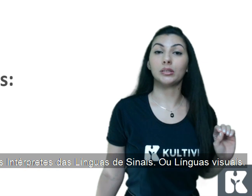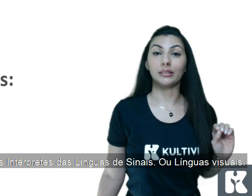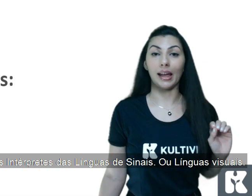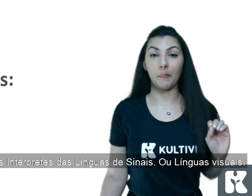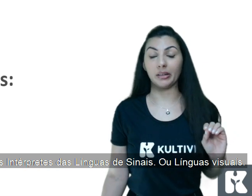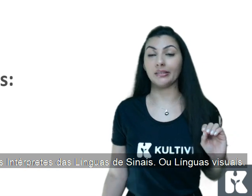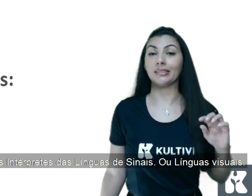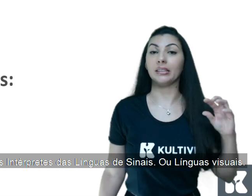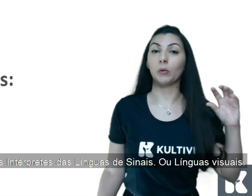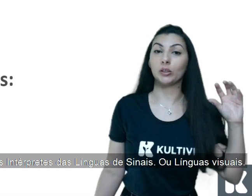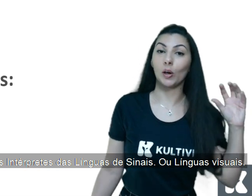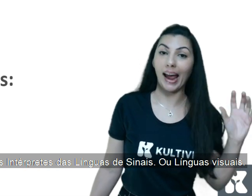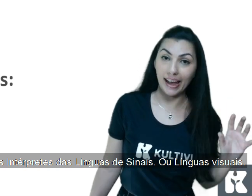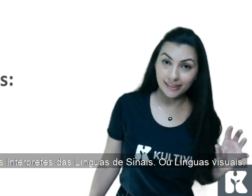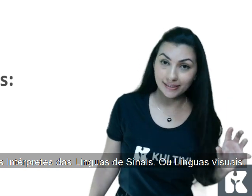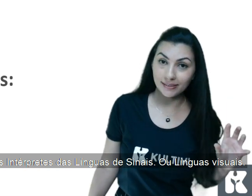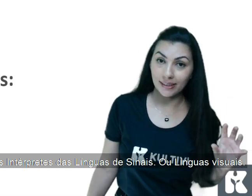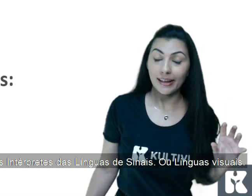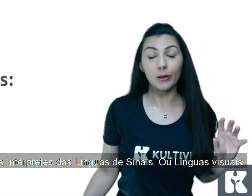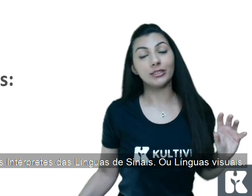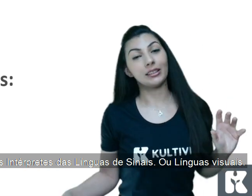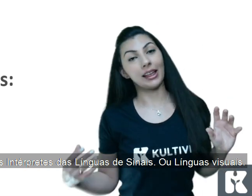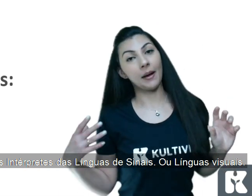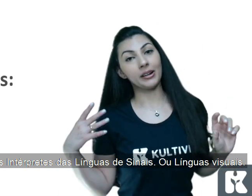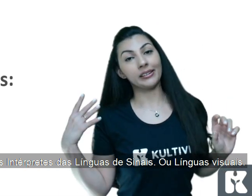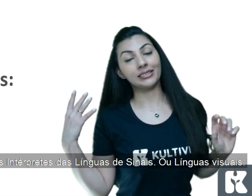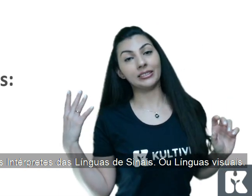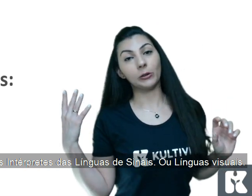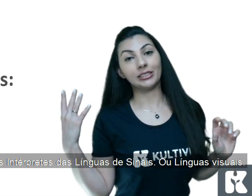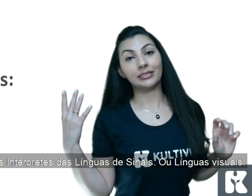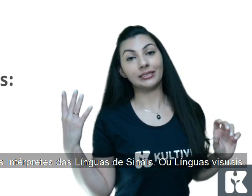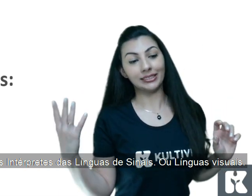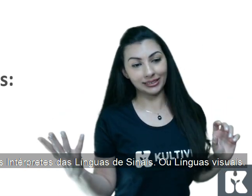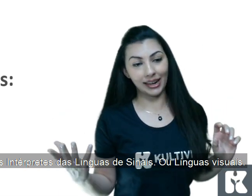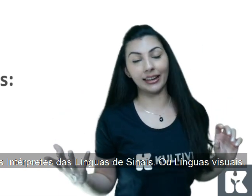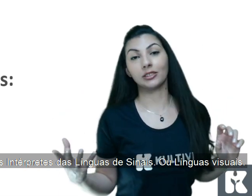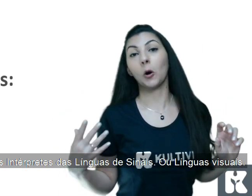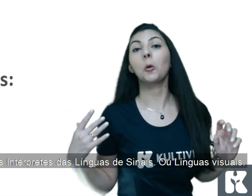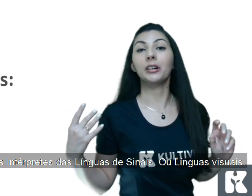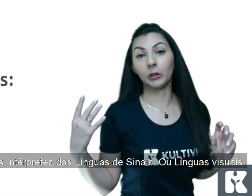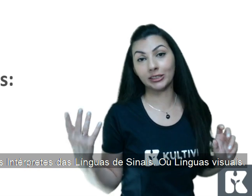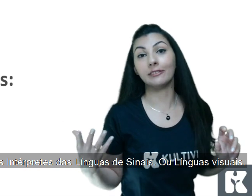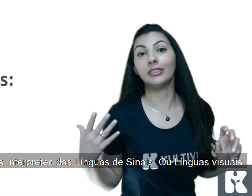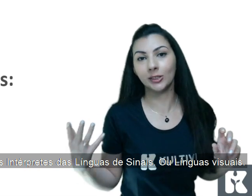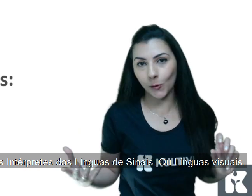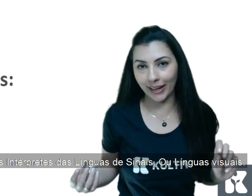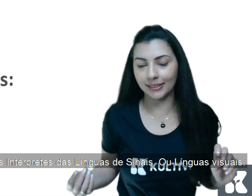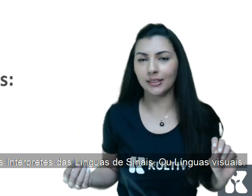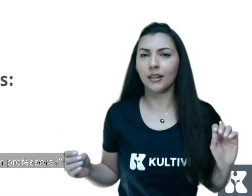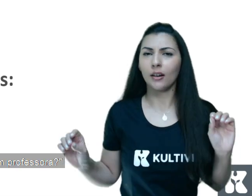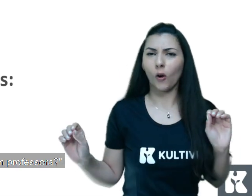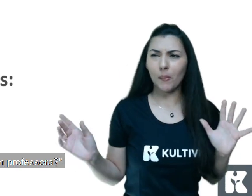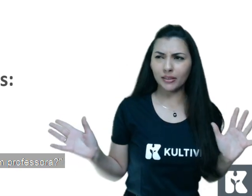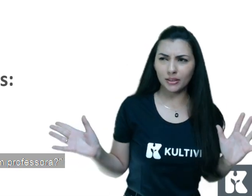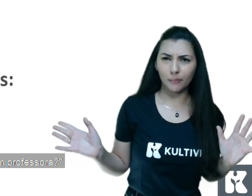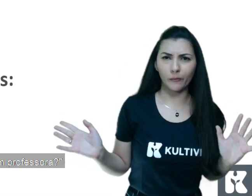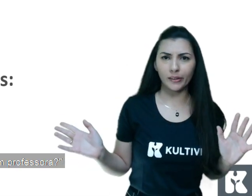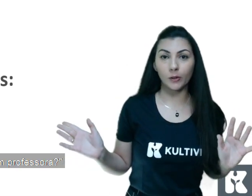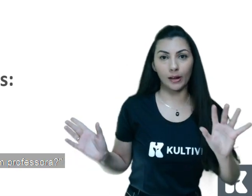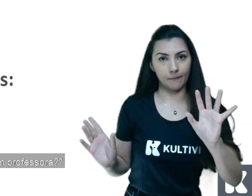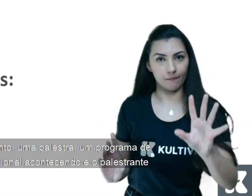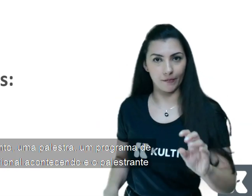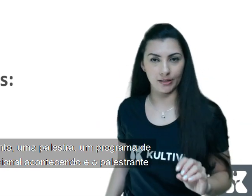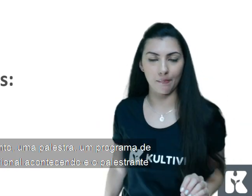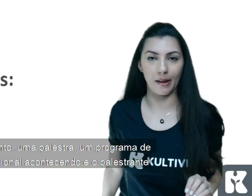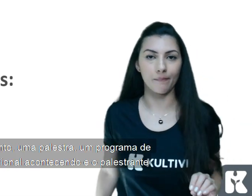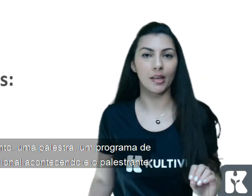Temos os intérpretes das línguas orais e os intérpretes das línguas de sinais, ou línguas visuais. Como assim,